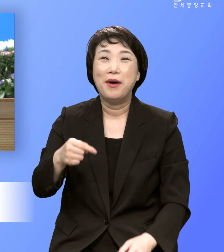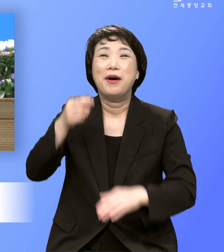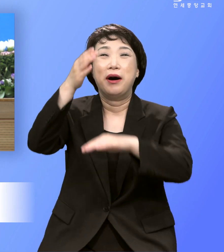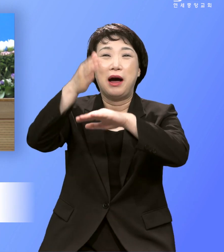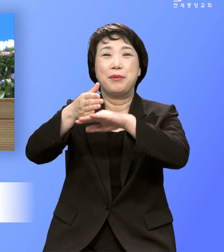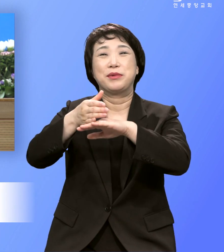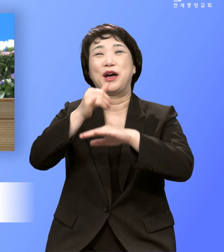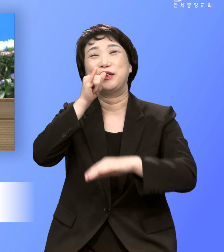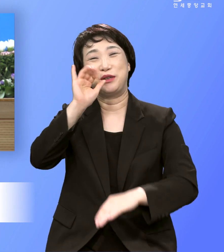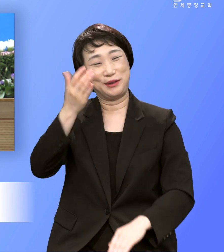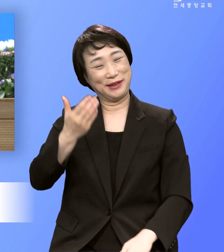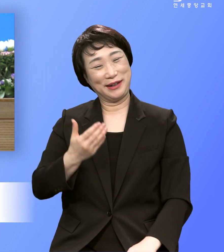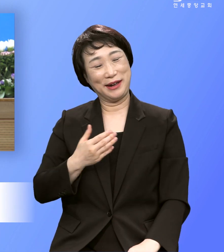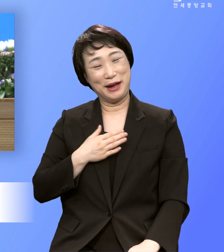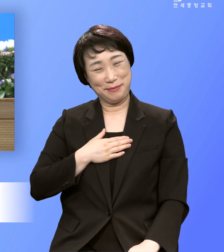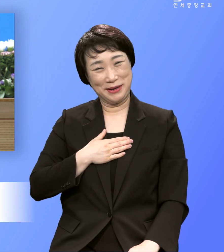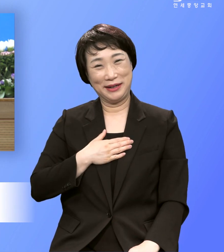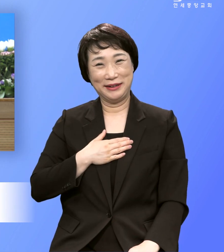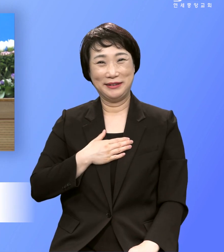감사가.